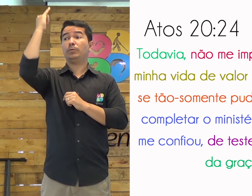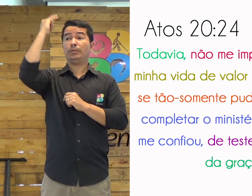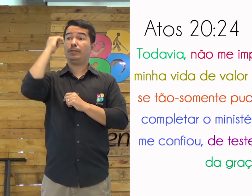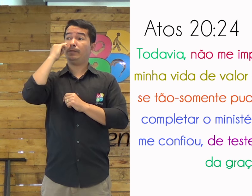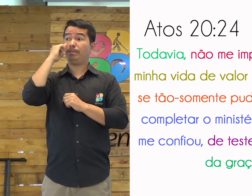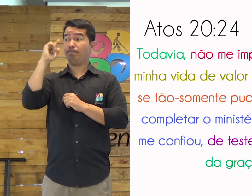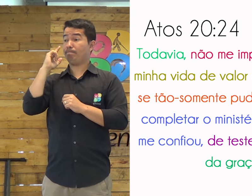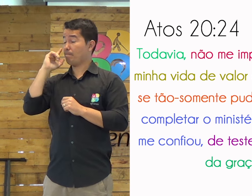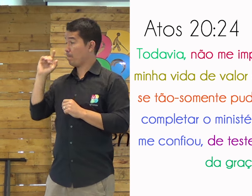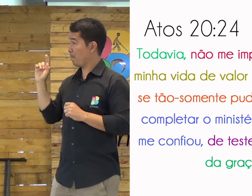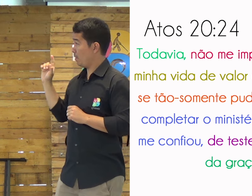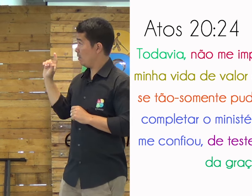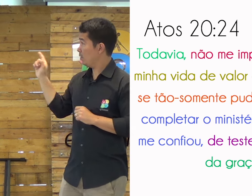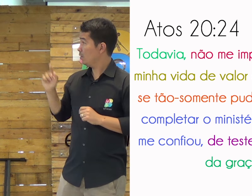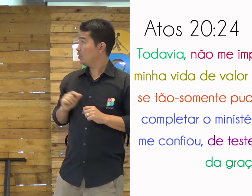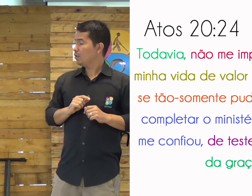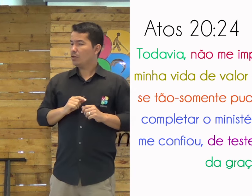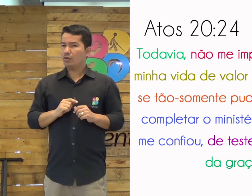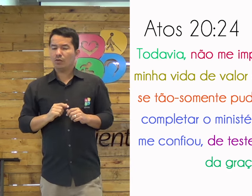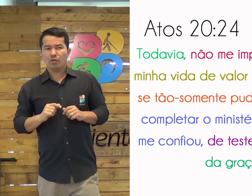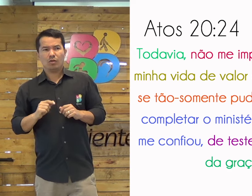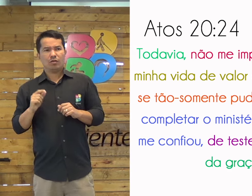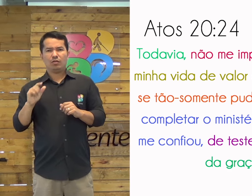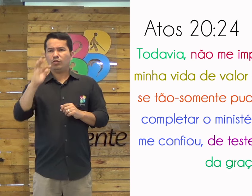gostei muito. Eu quero mostrar para vocês. Veja só.